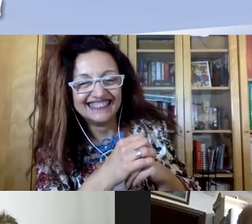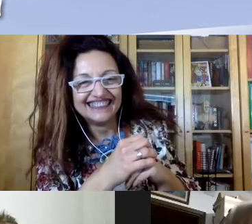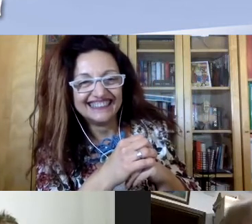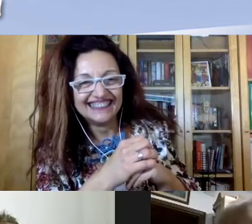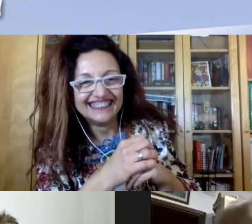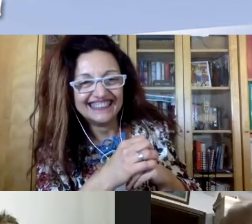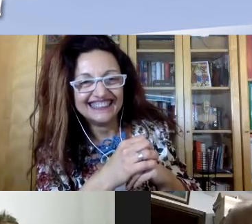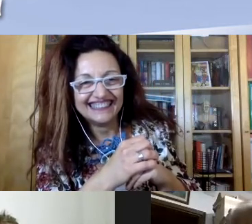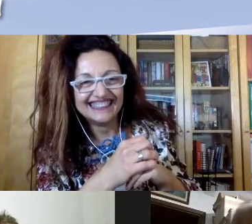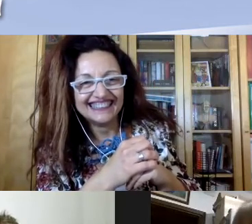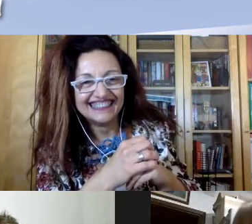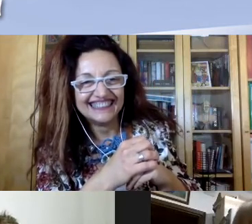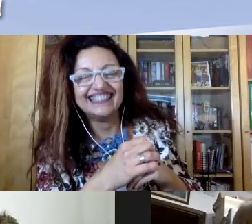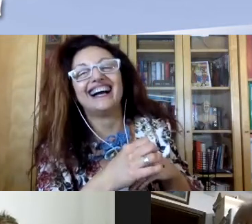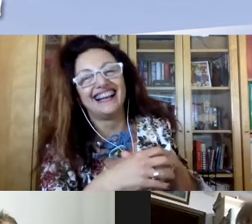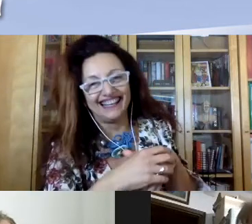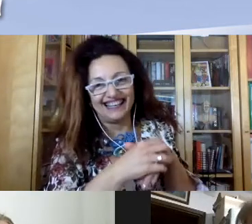Ho mandato a prendere i cantucci.